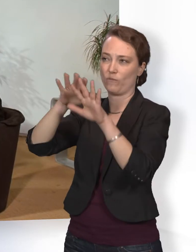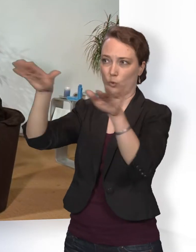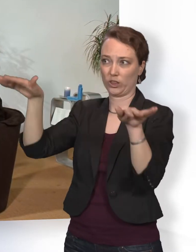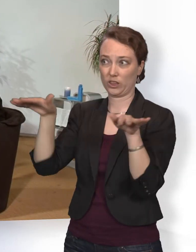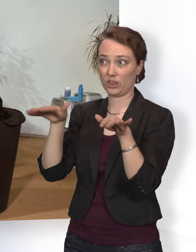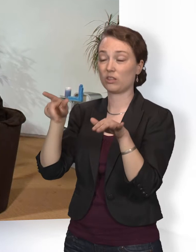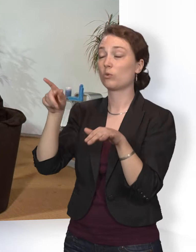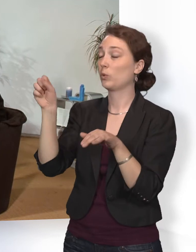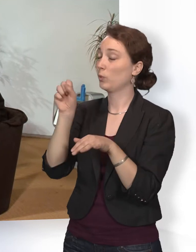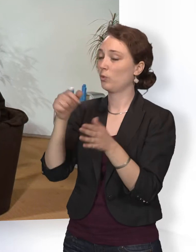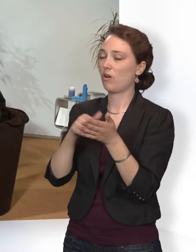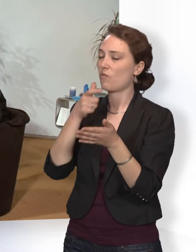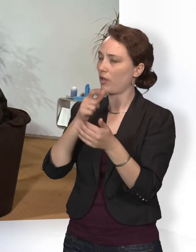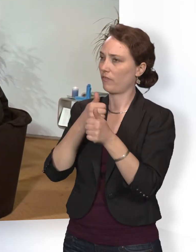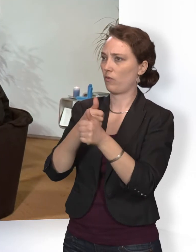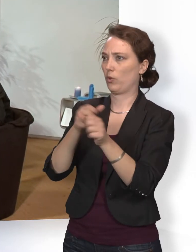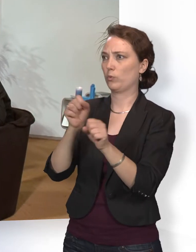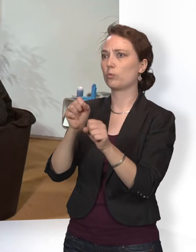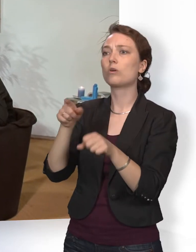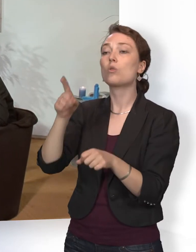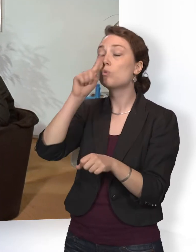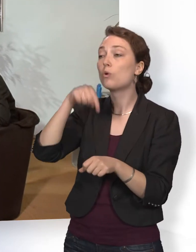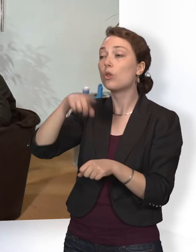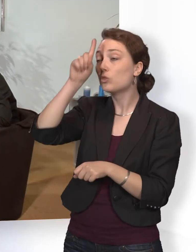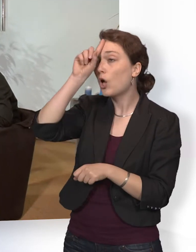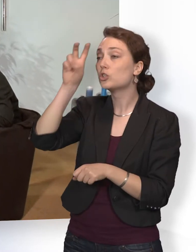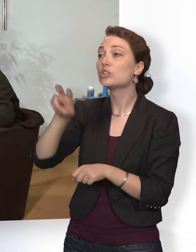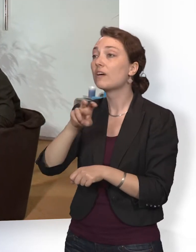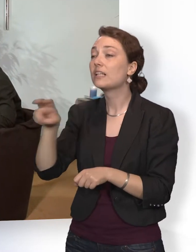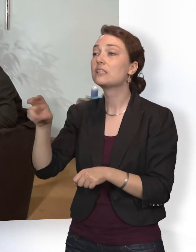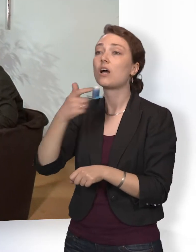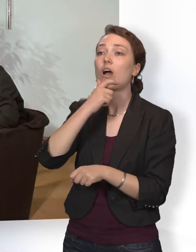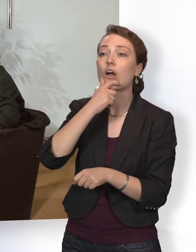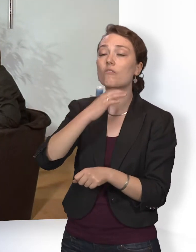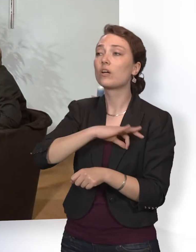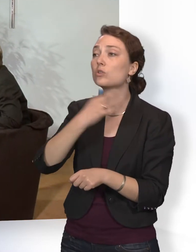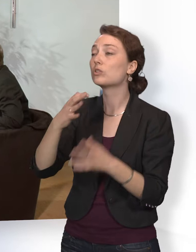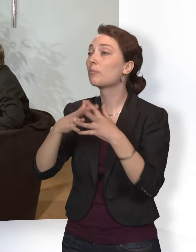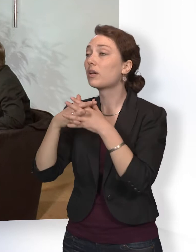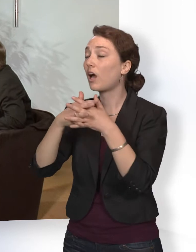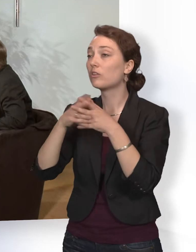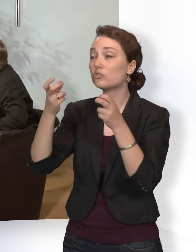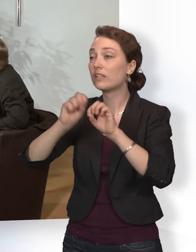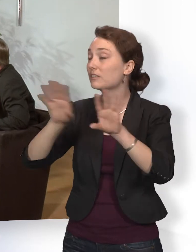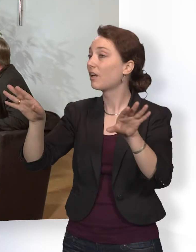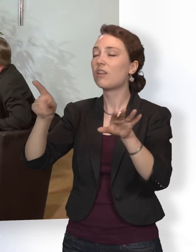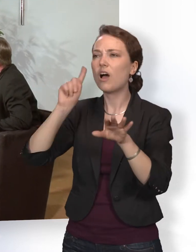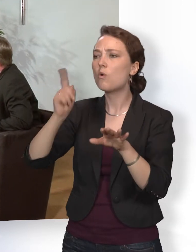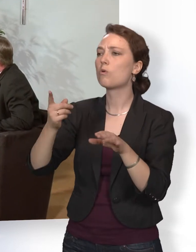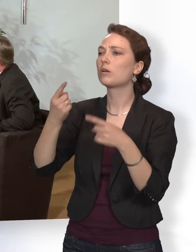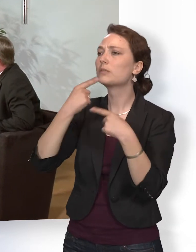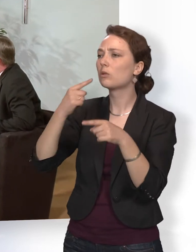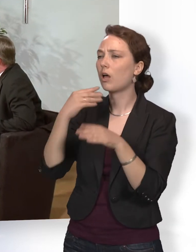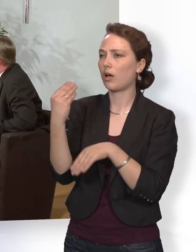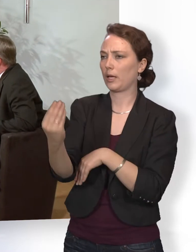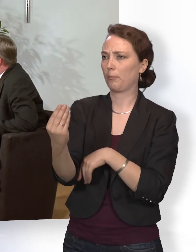deutschen, Schweizer, französischen, englischen, amerikanischen, österreichischen Fernsehen gezeigt wurde, sondern Missionaren mitgegeben wird,